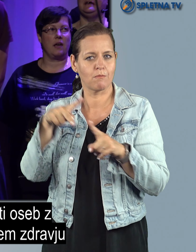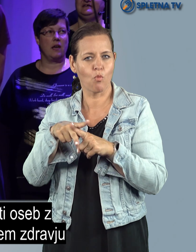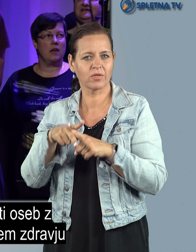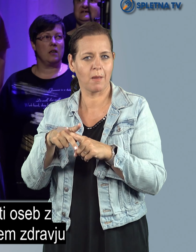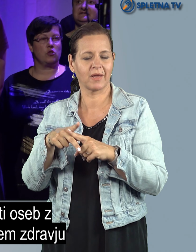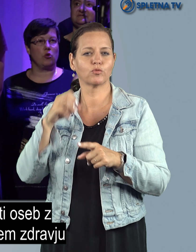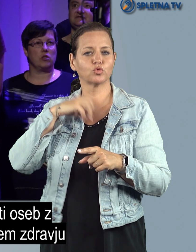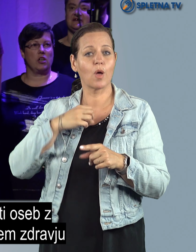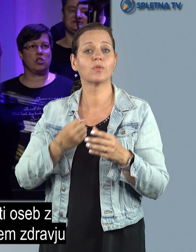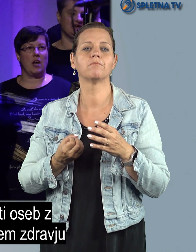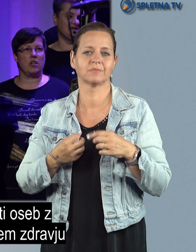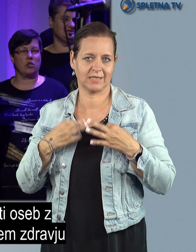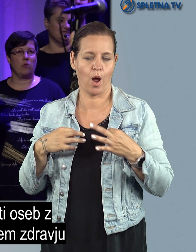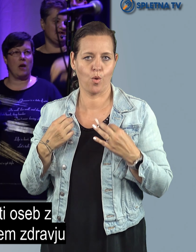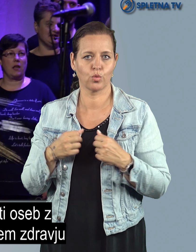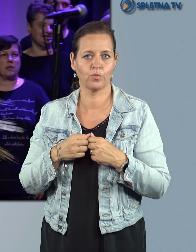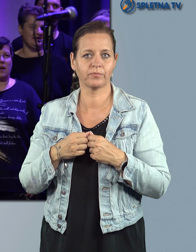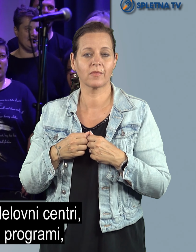duševnem zdravju.